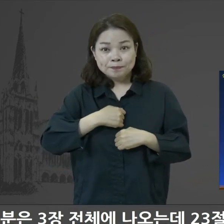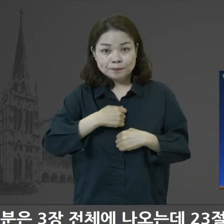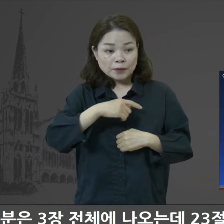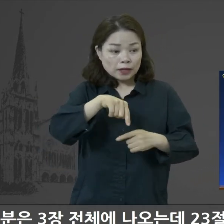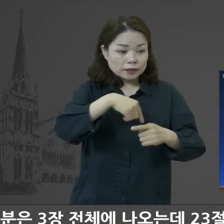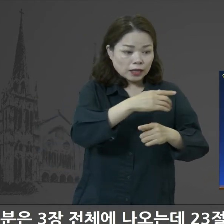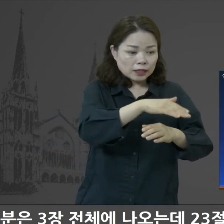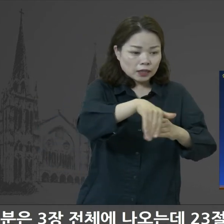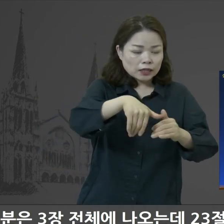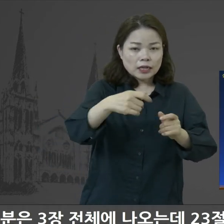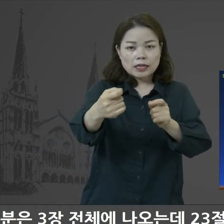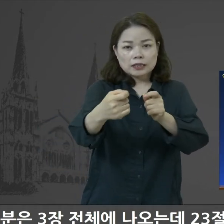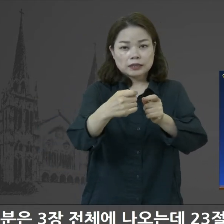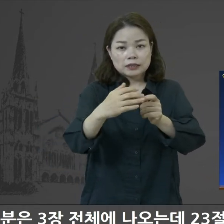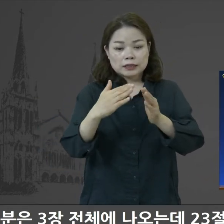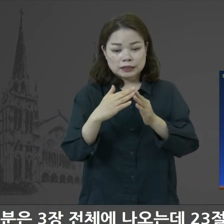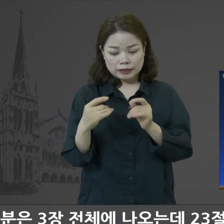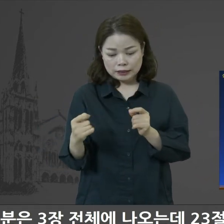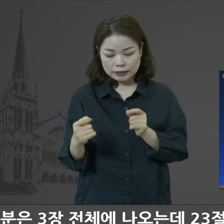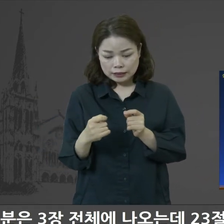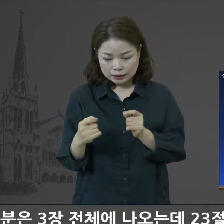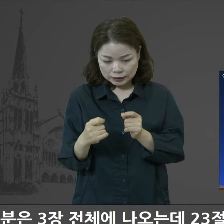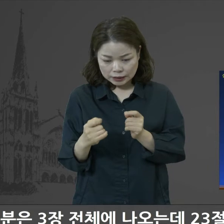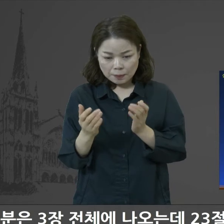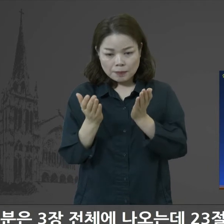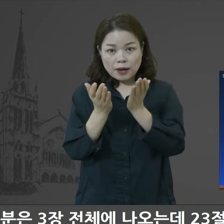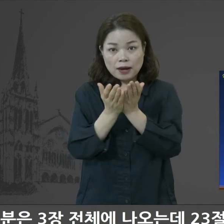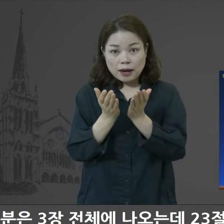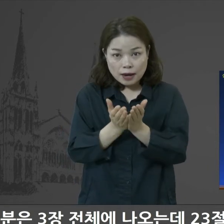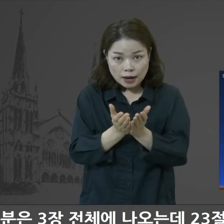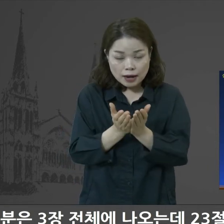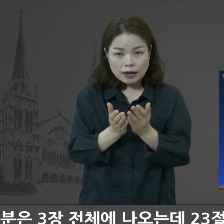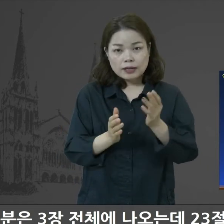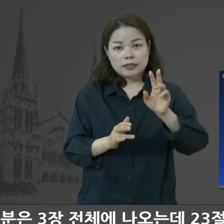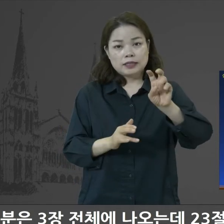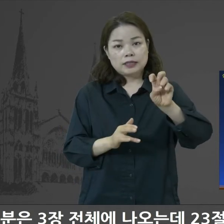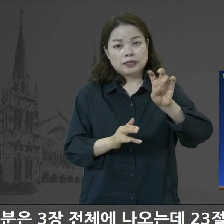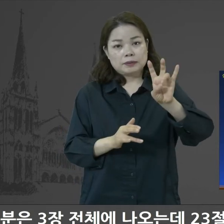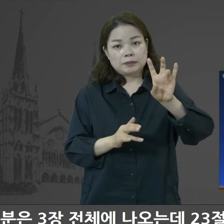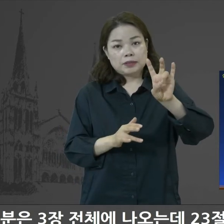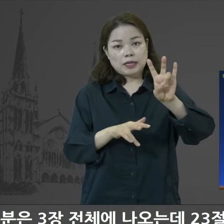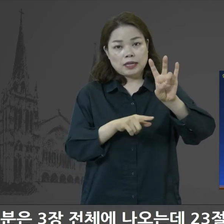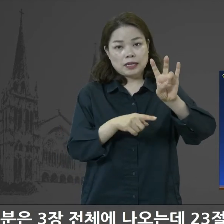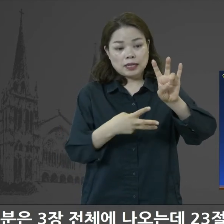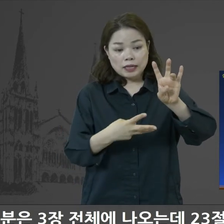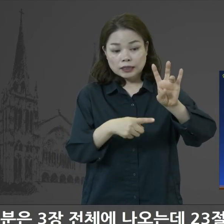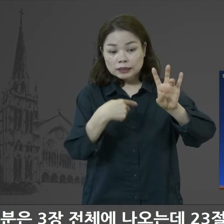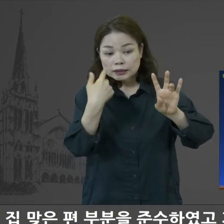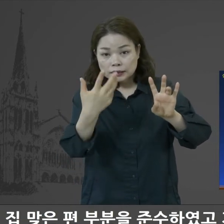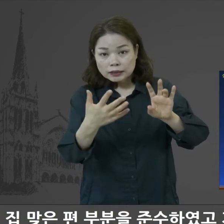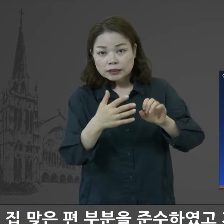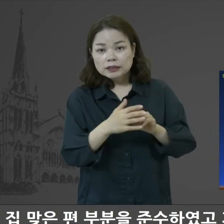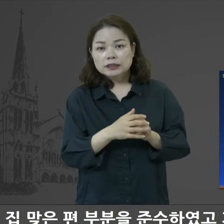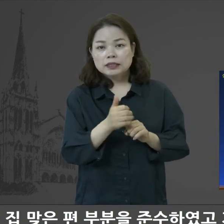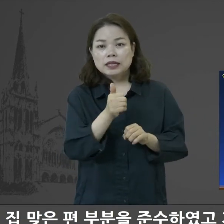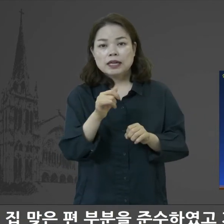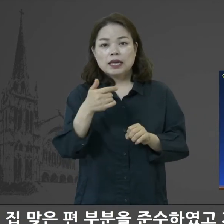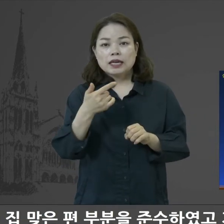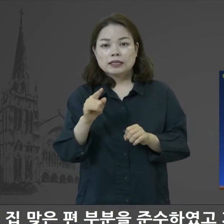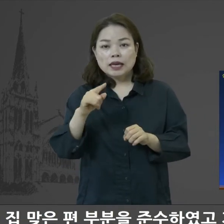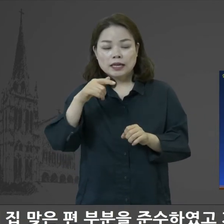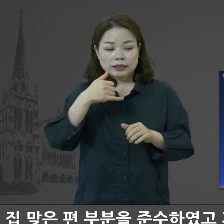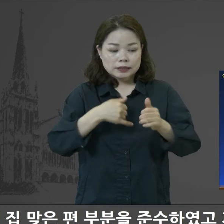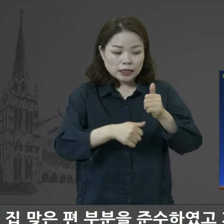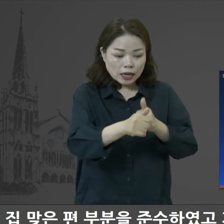자기 집에서 가까운 부분을 중수하였고. 자, 24절도 보시기 바랍니다. 그 다음은 헤나닷의 아들